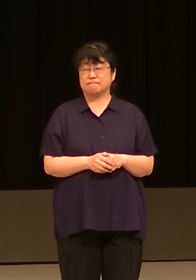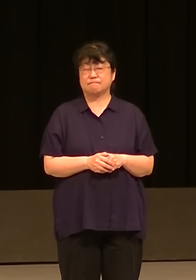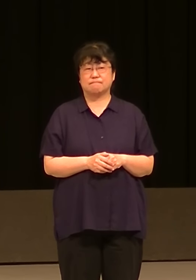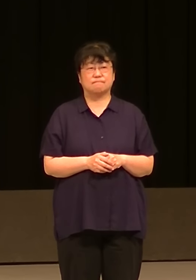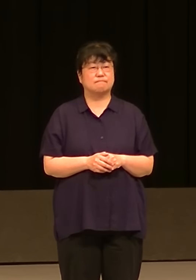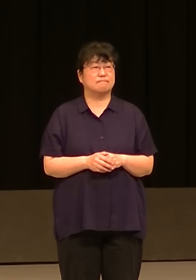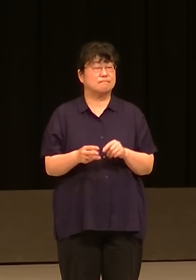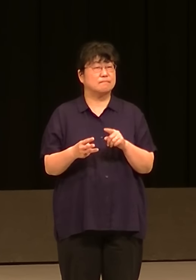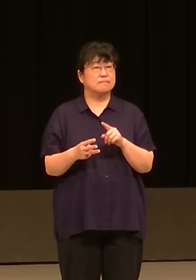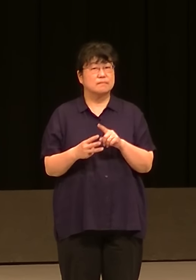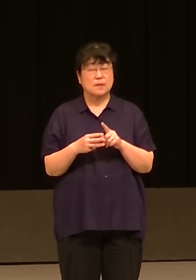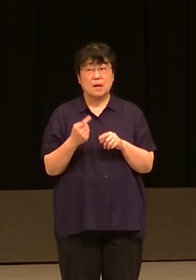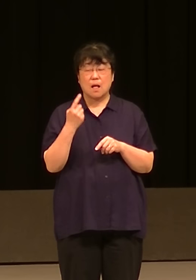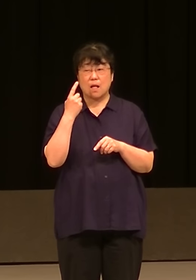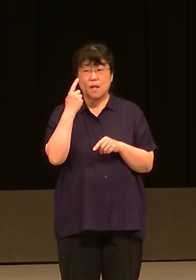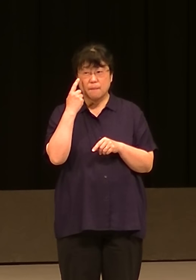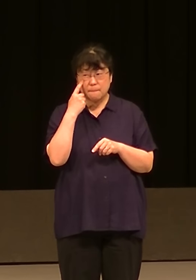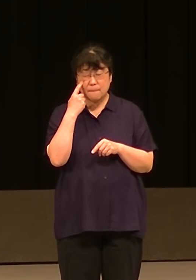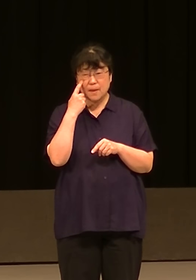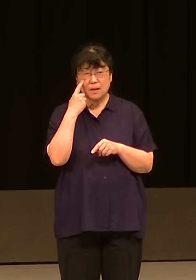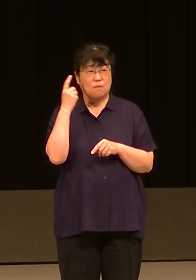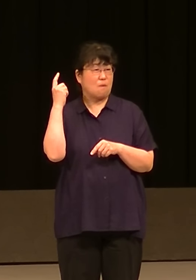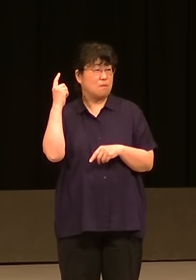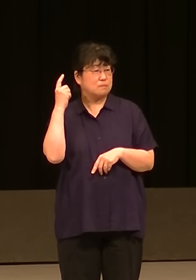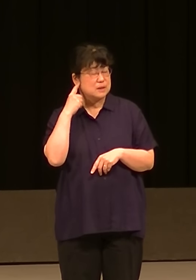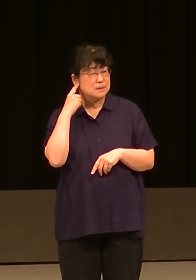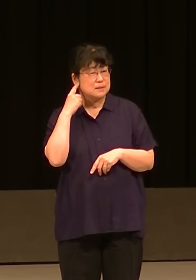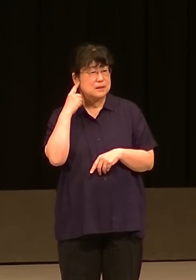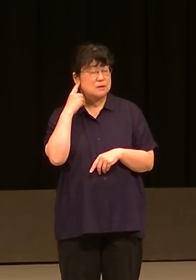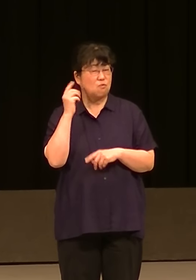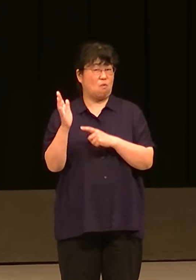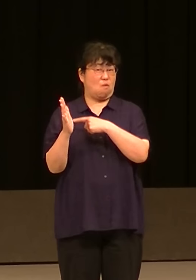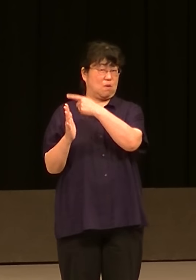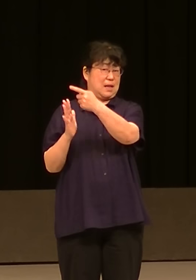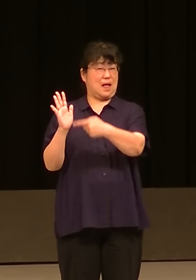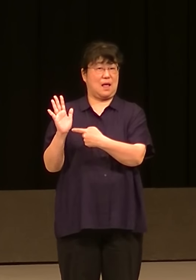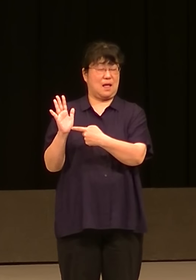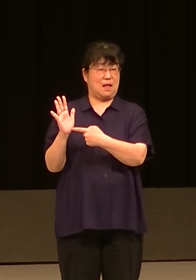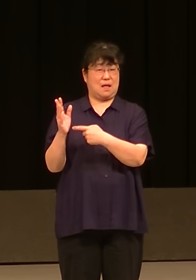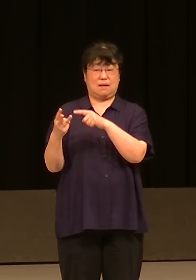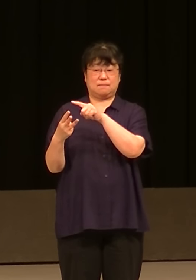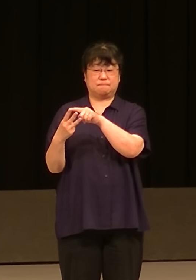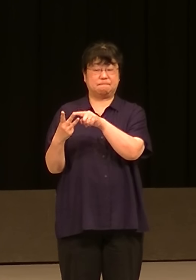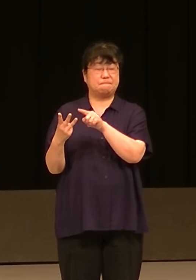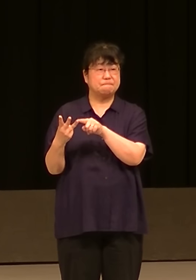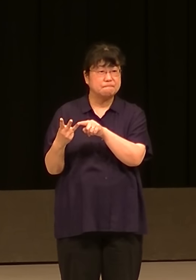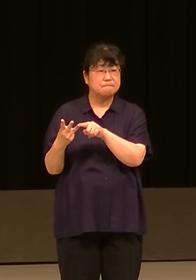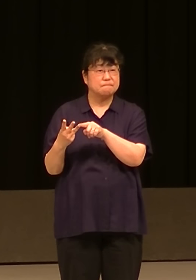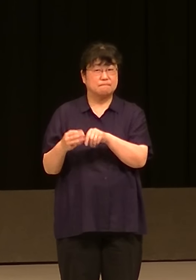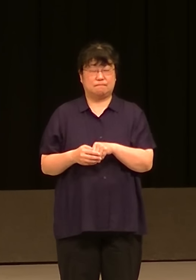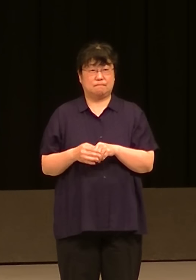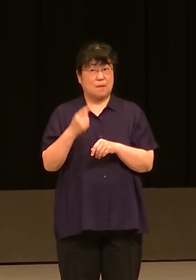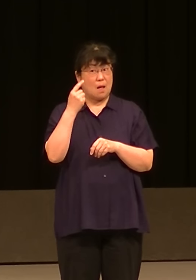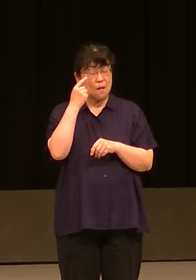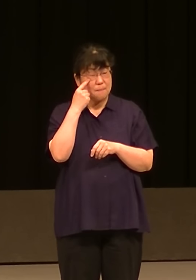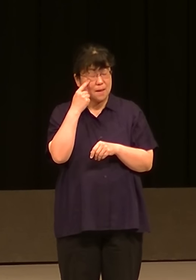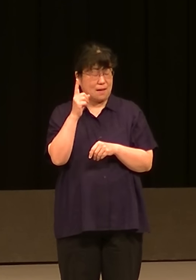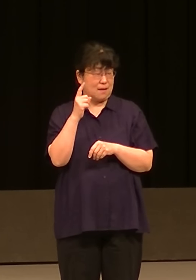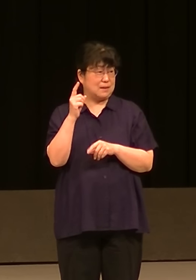は目と耳と手でございます。どんな目、どんな